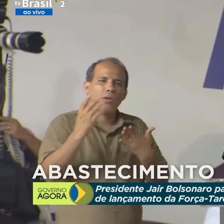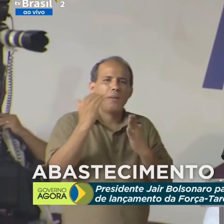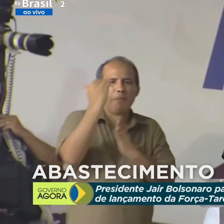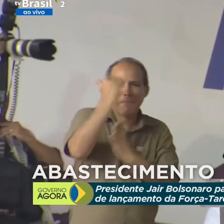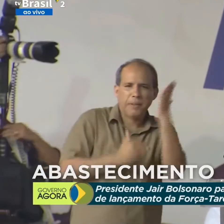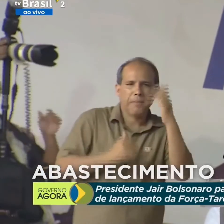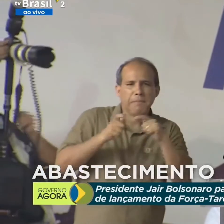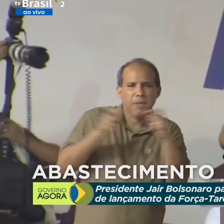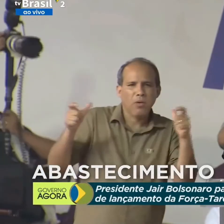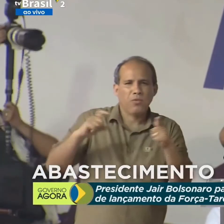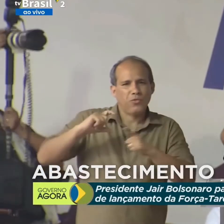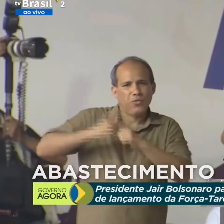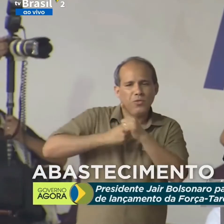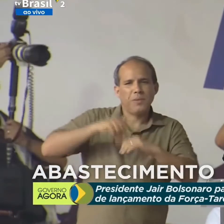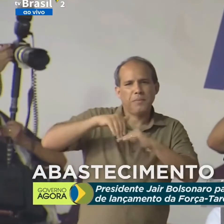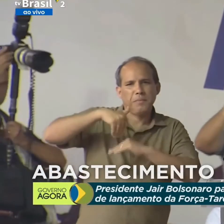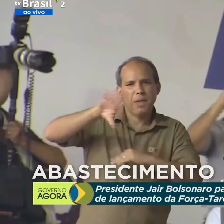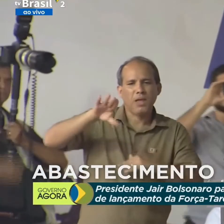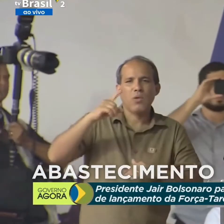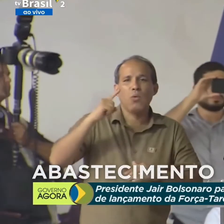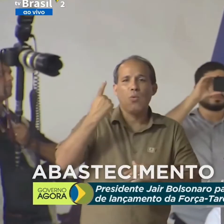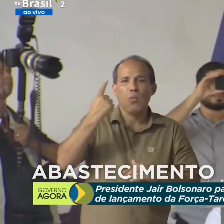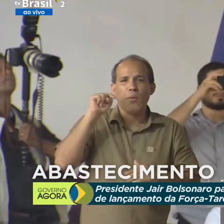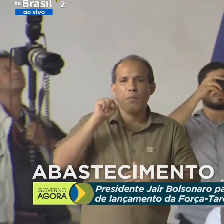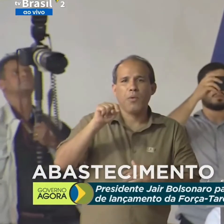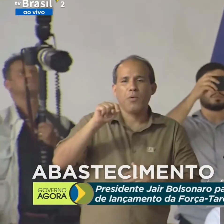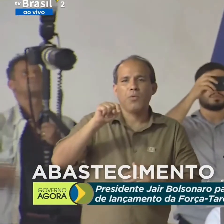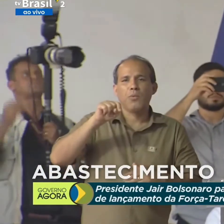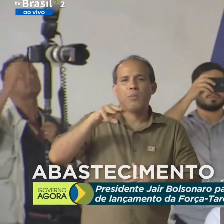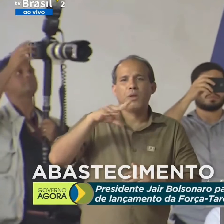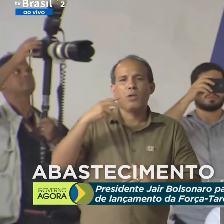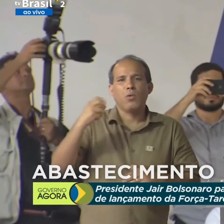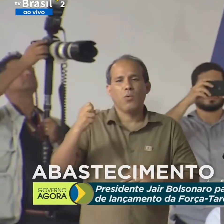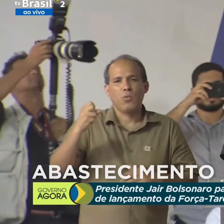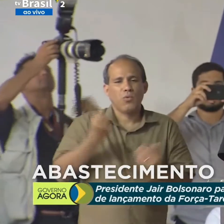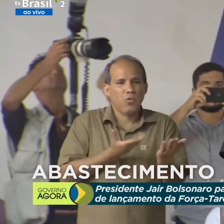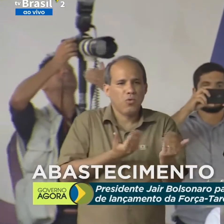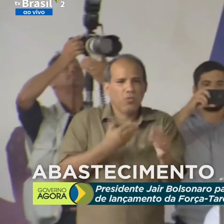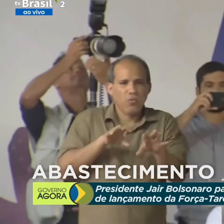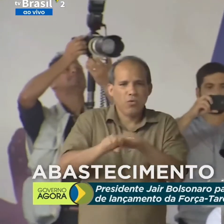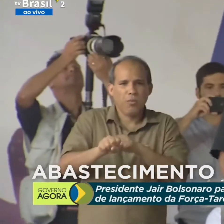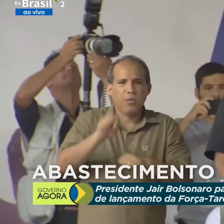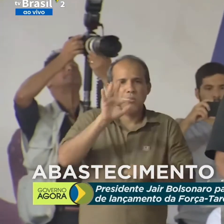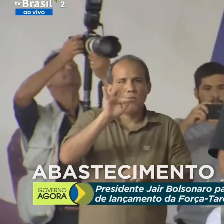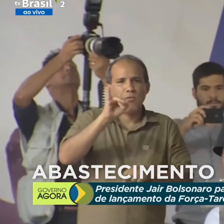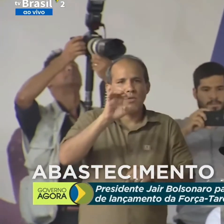grande parte da dívida de mais de 1 milhão de jovens que se formaram do FIES.